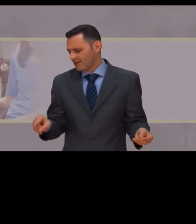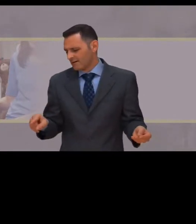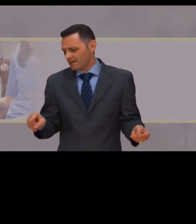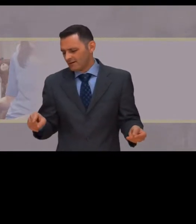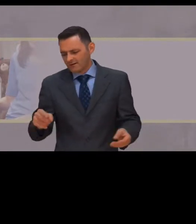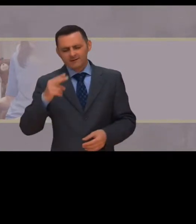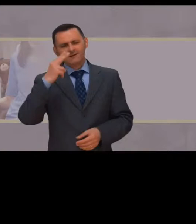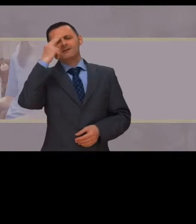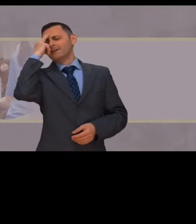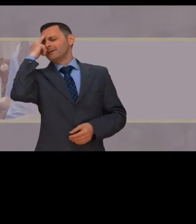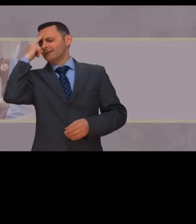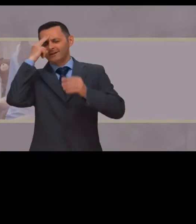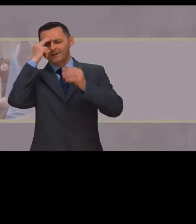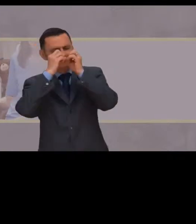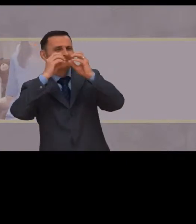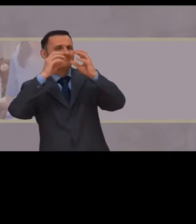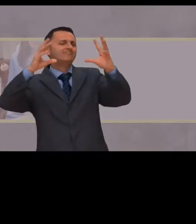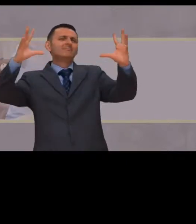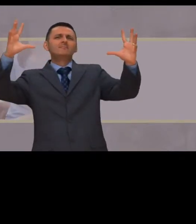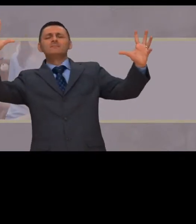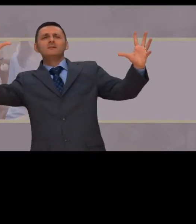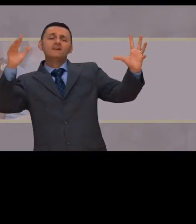si sveglierà